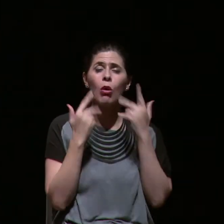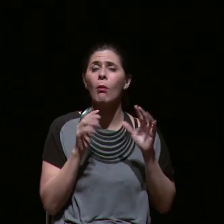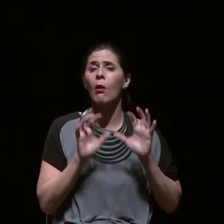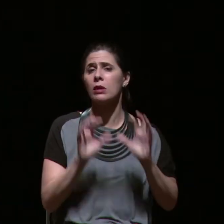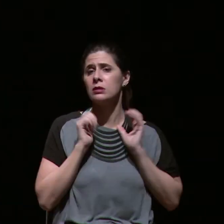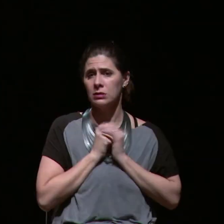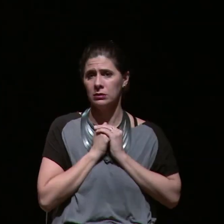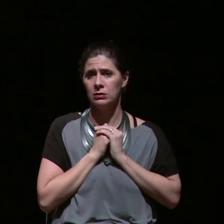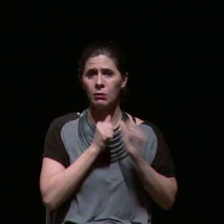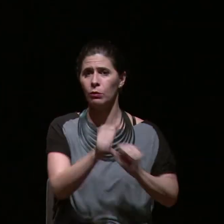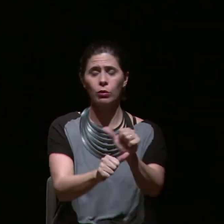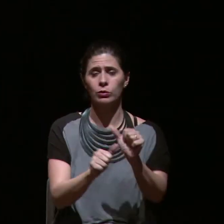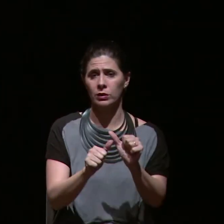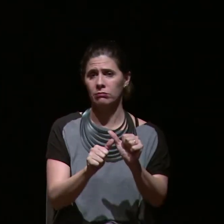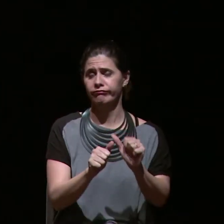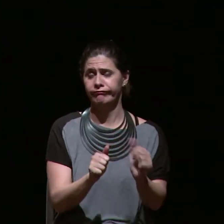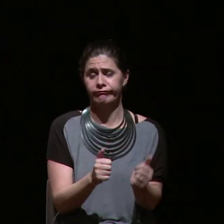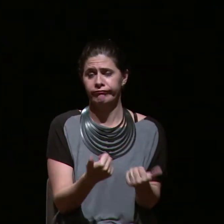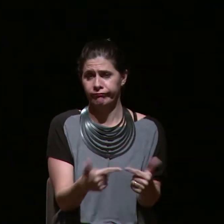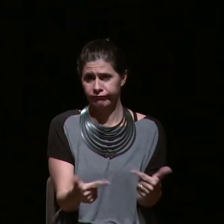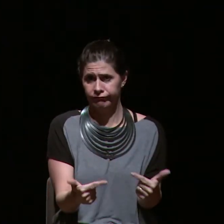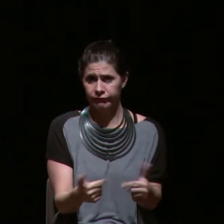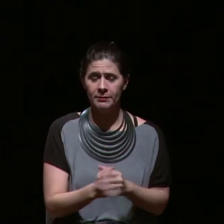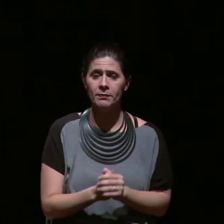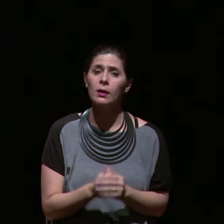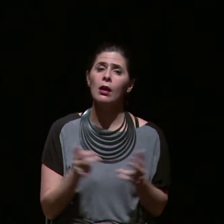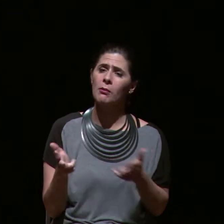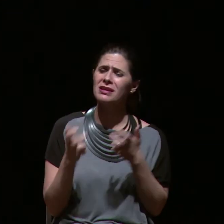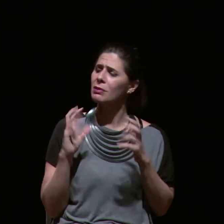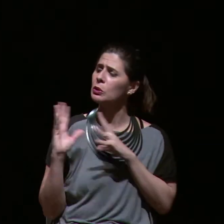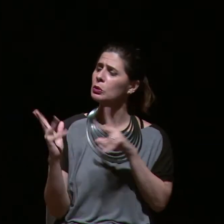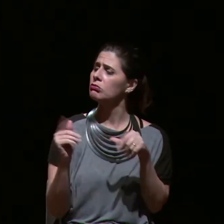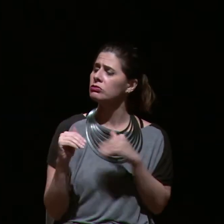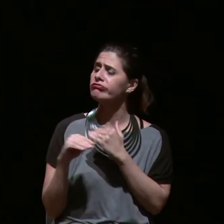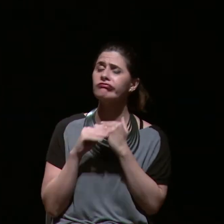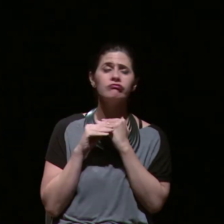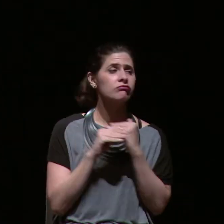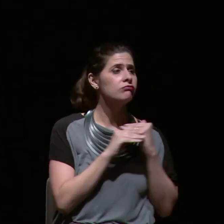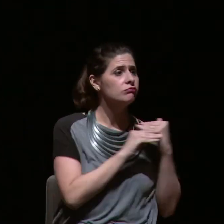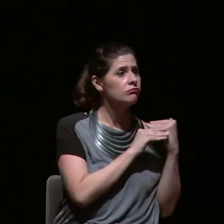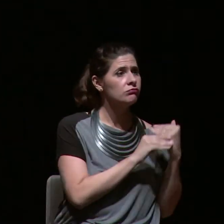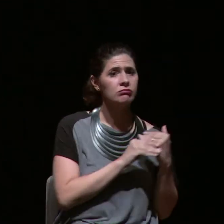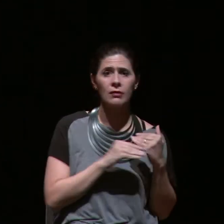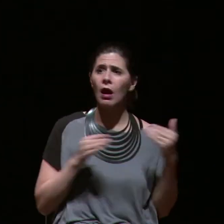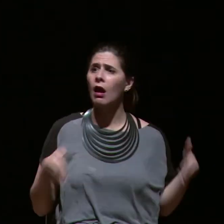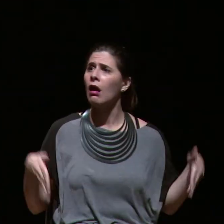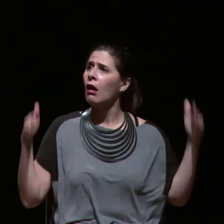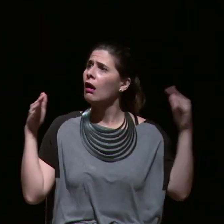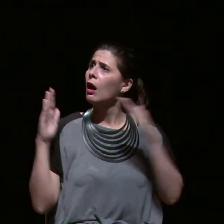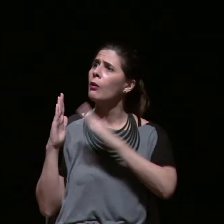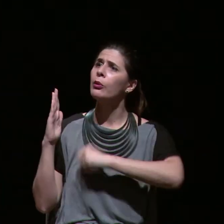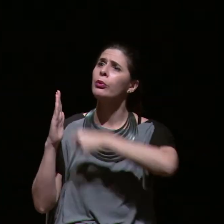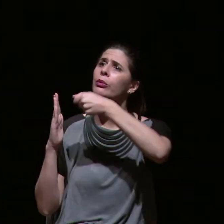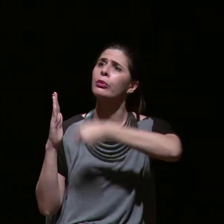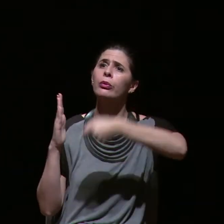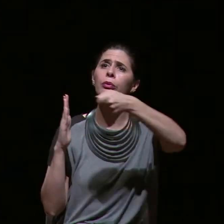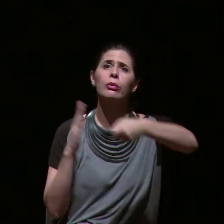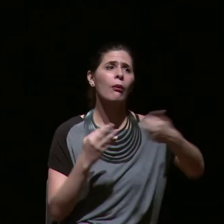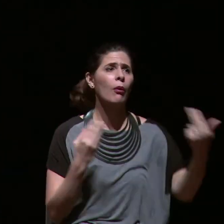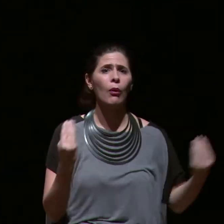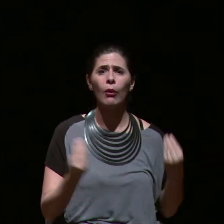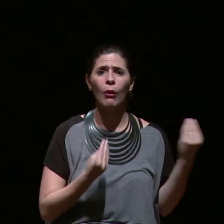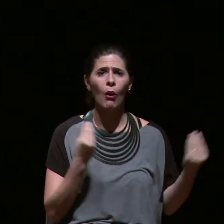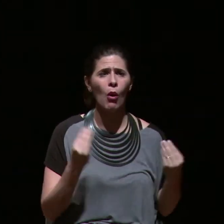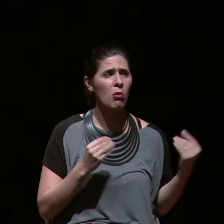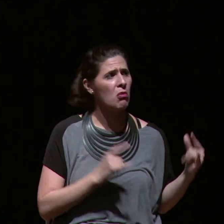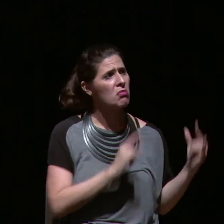essa uniformidade na atmosfera à nossa volta, até mesmo na escolha das cores das paredes das escolas, na arquitetura monótona